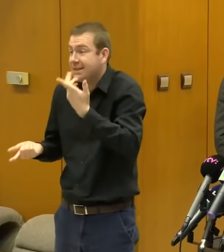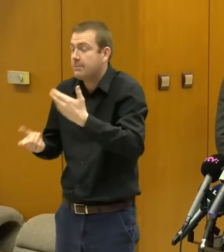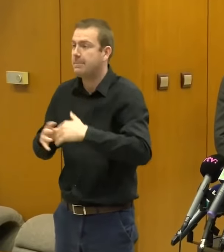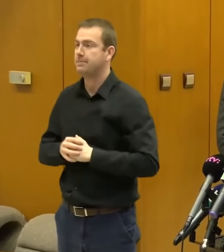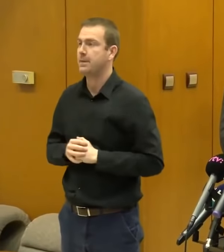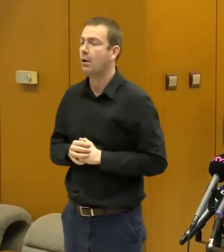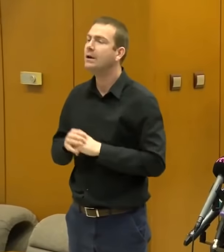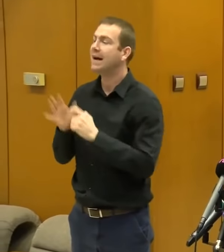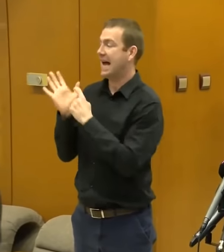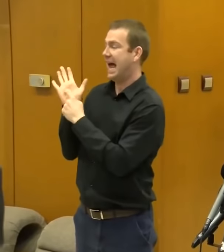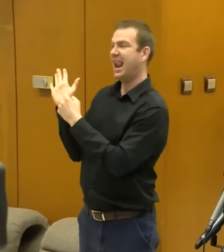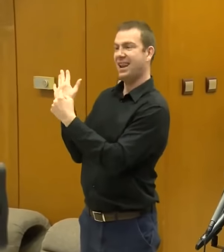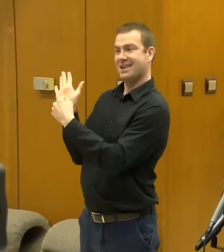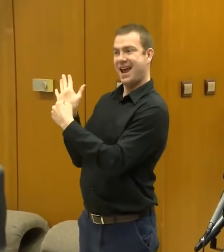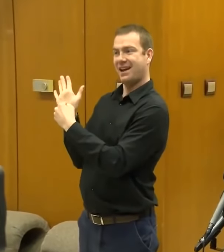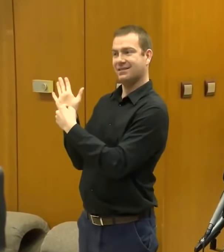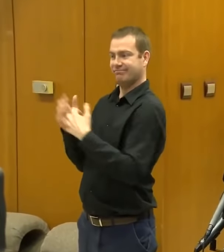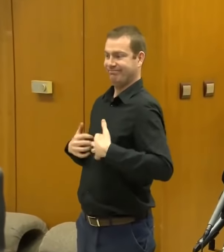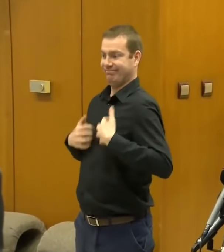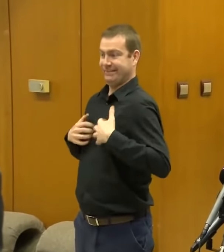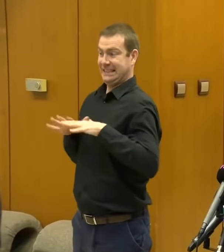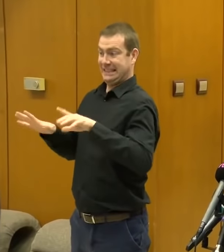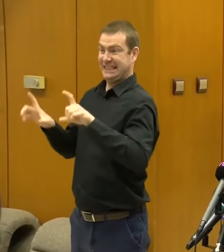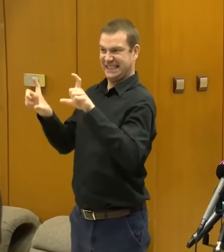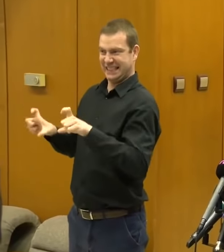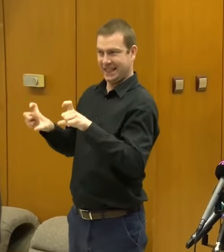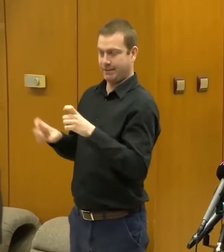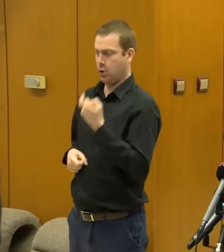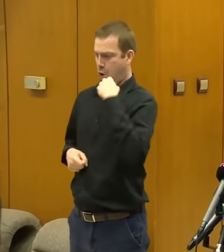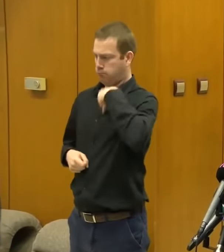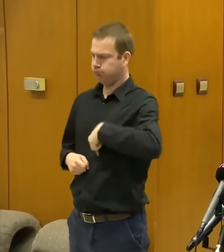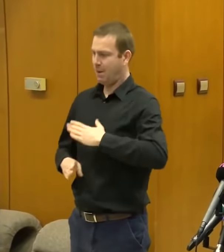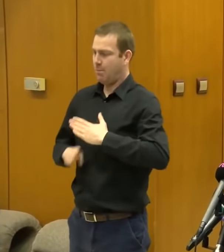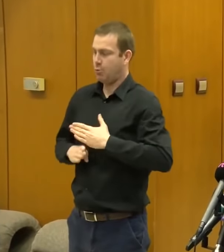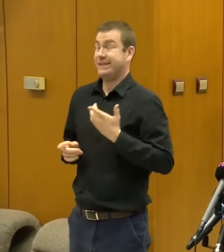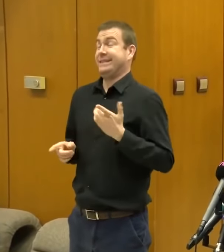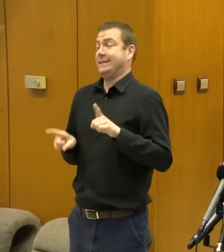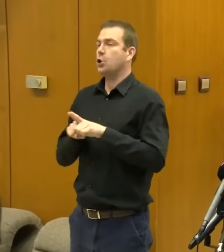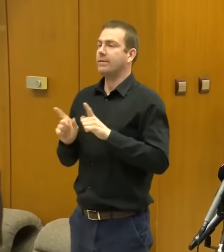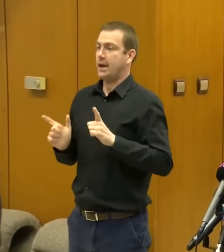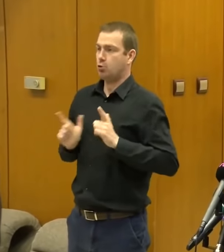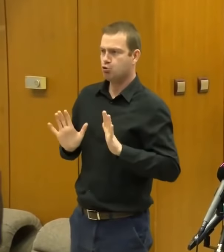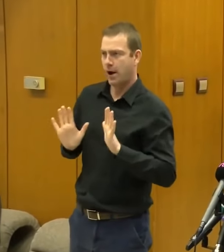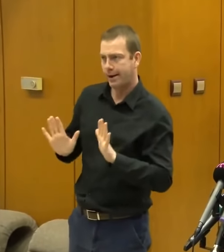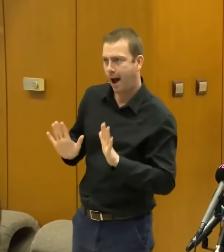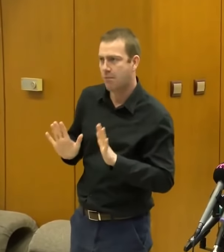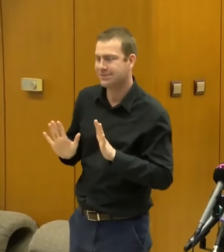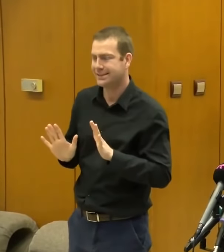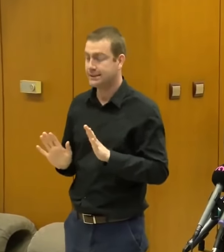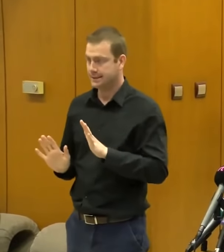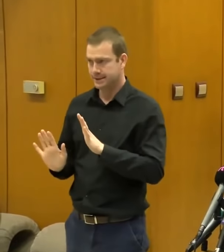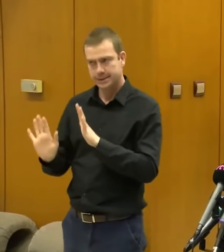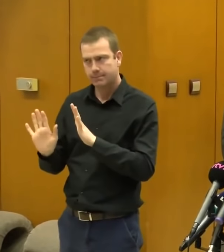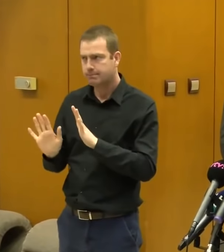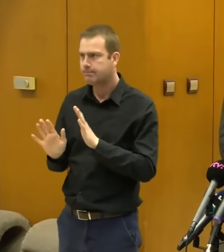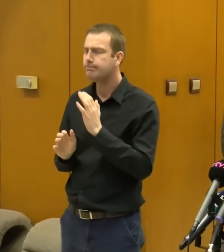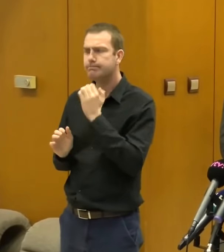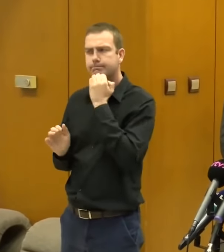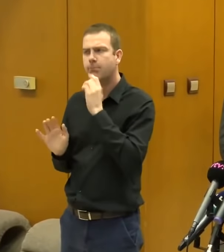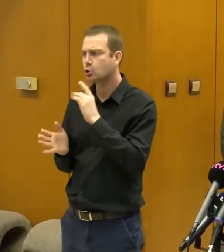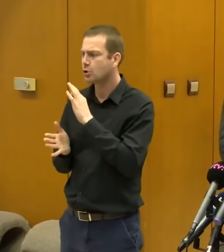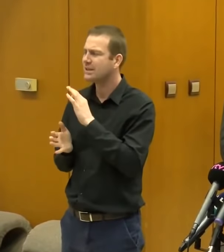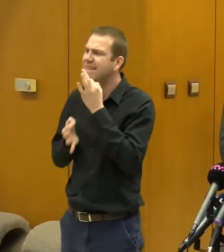lebo tiež prebiehajú rôzne informácie, ja by som tiež počkal, nech si my trošku utrasieme tie informácie, že ako to vlastne vyzerá s